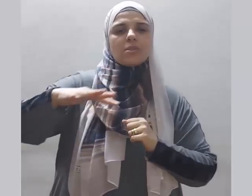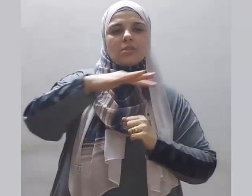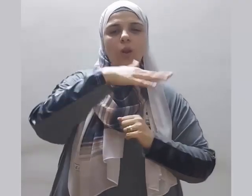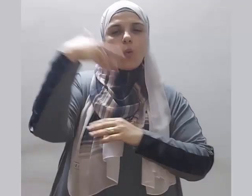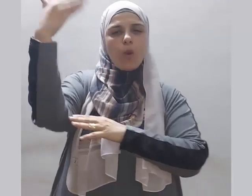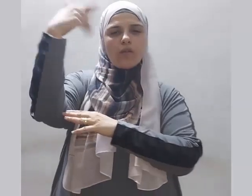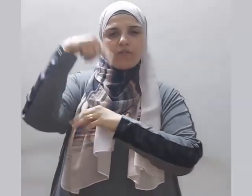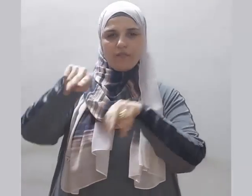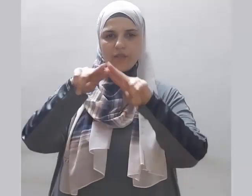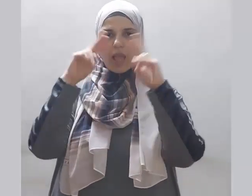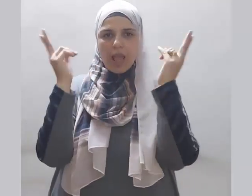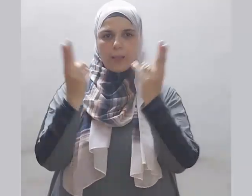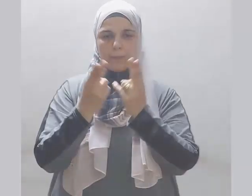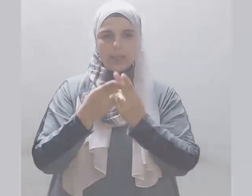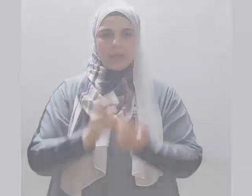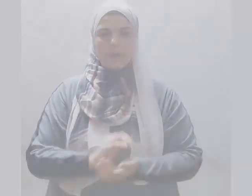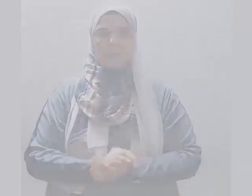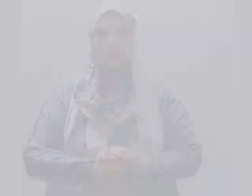وارفع رايتها في العالمين